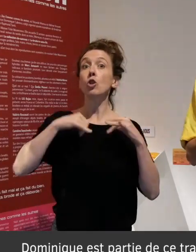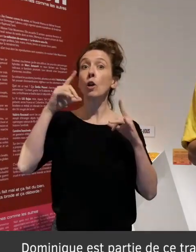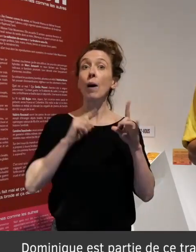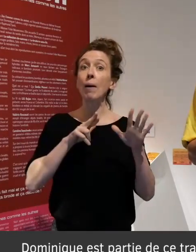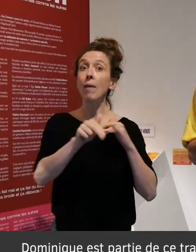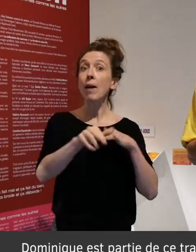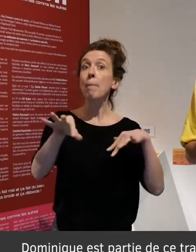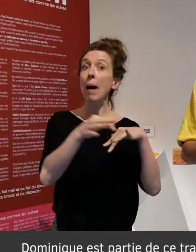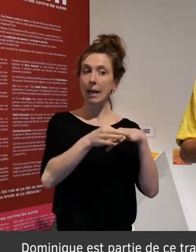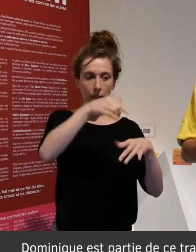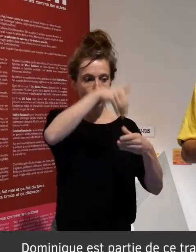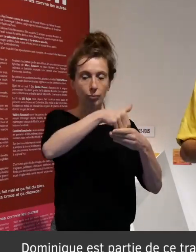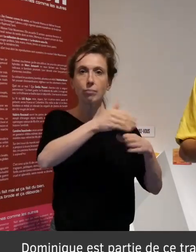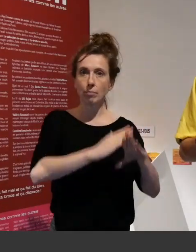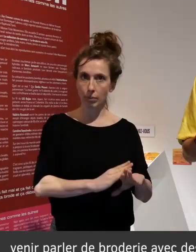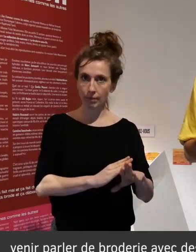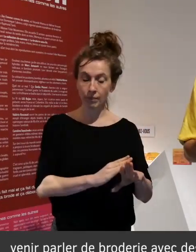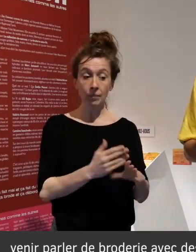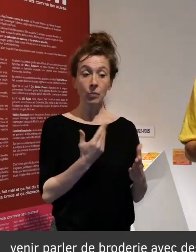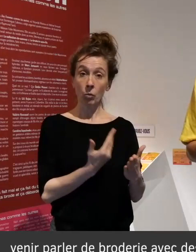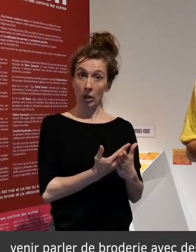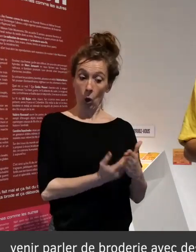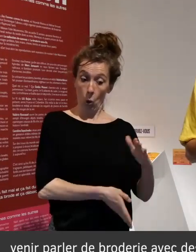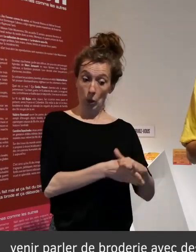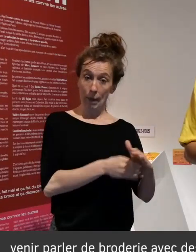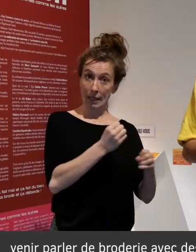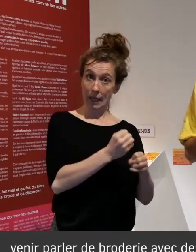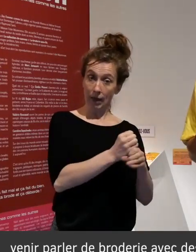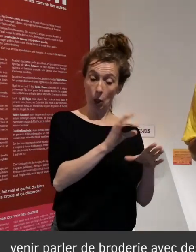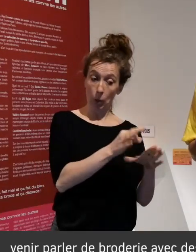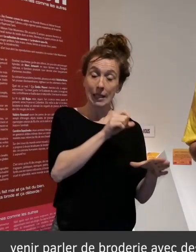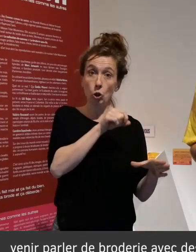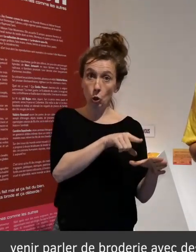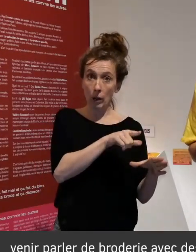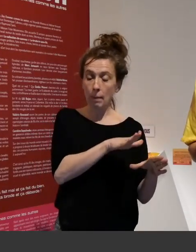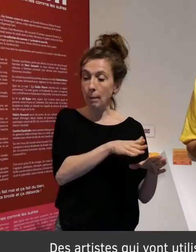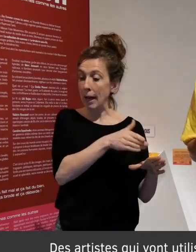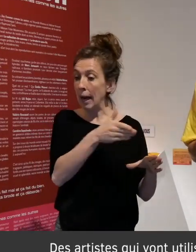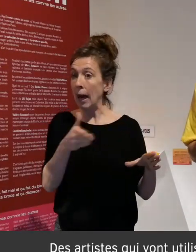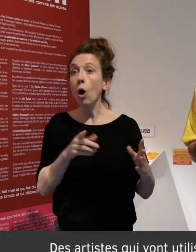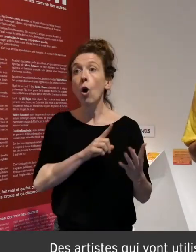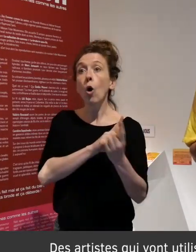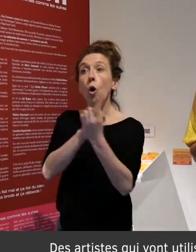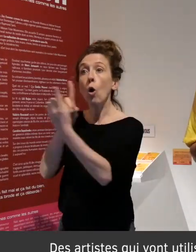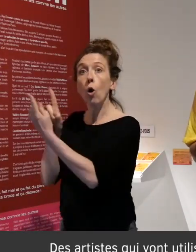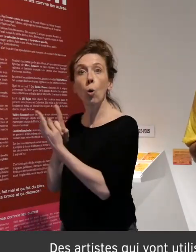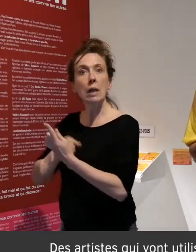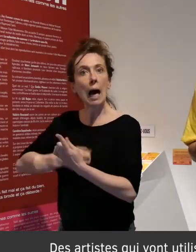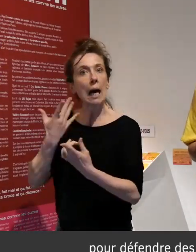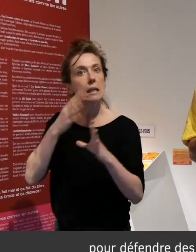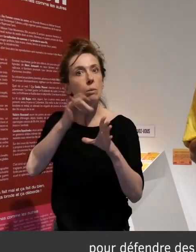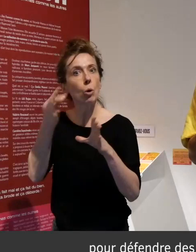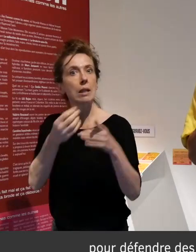partie de ce travail-là pour ensuite venir parler de broderie avec des artistes différentes, des artistes qui vont utiliser la